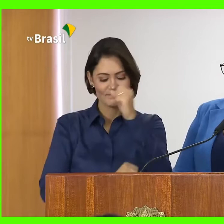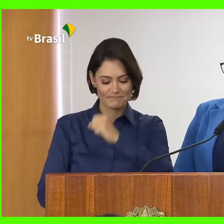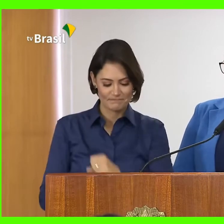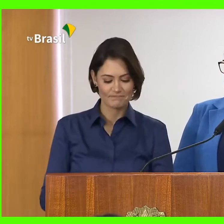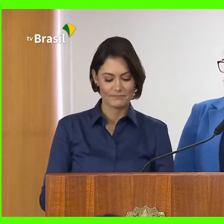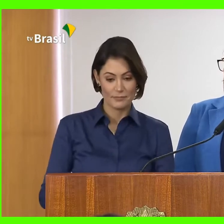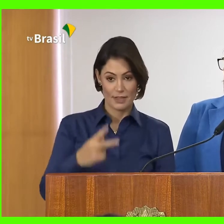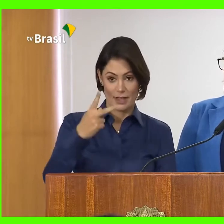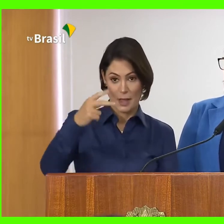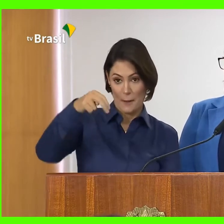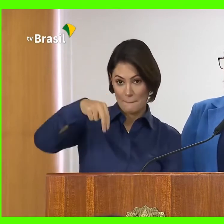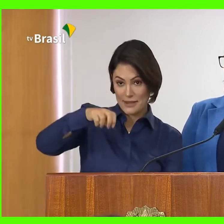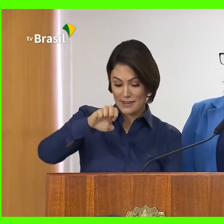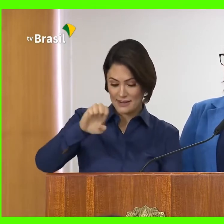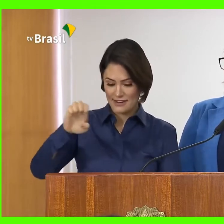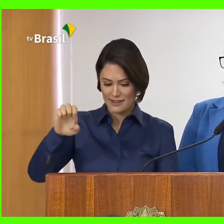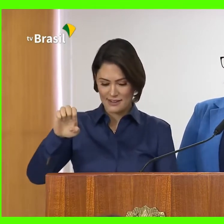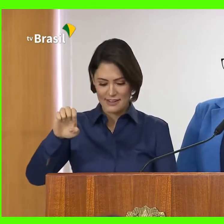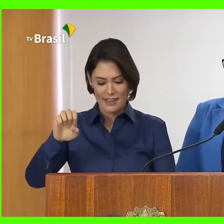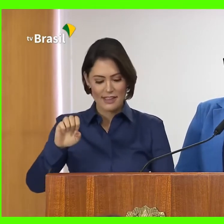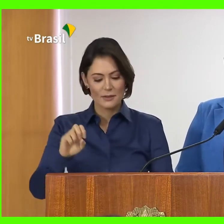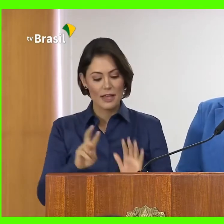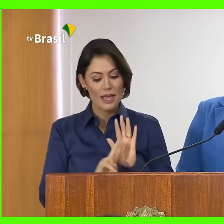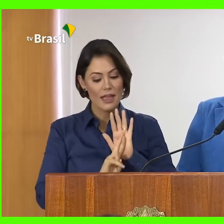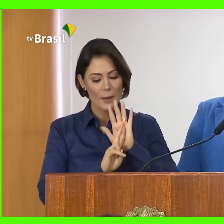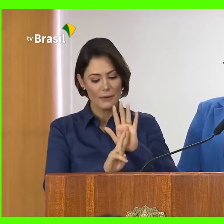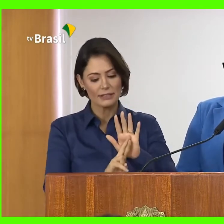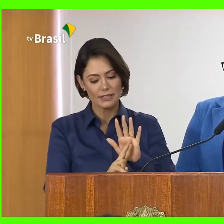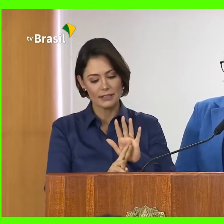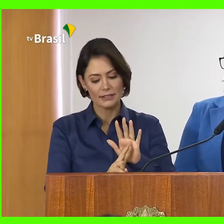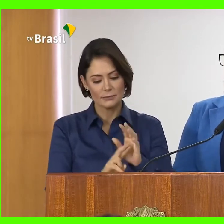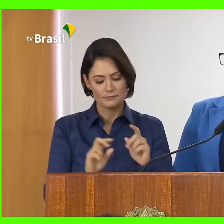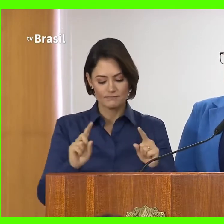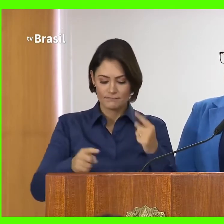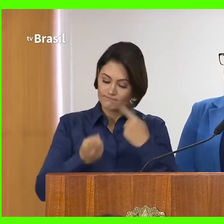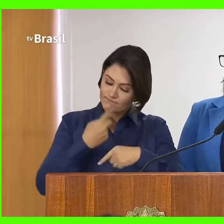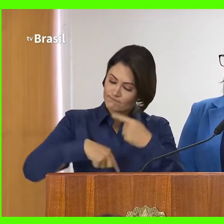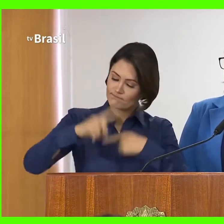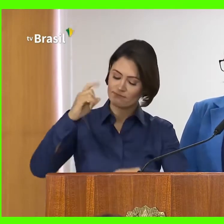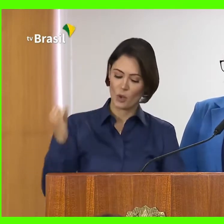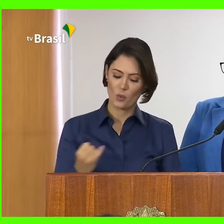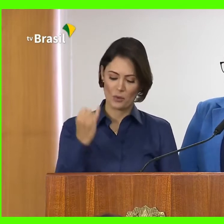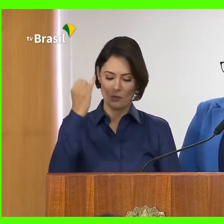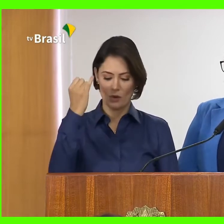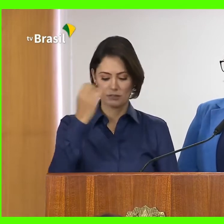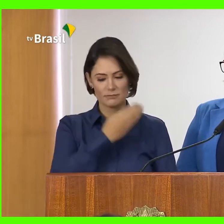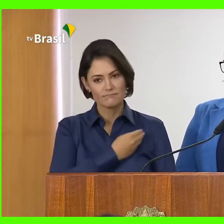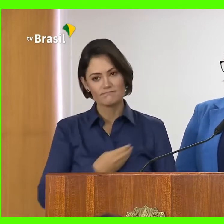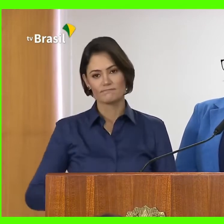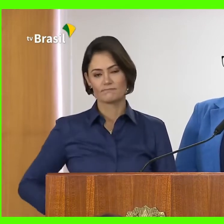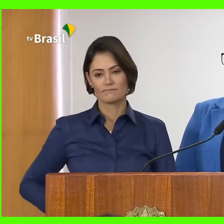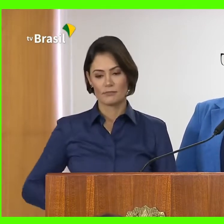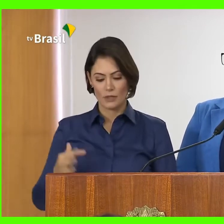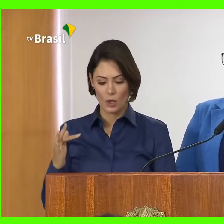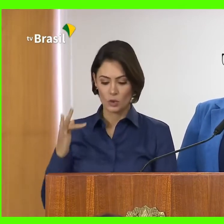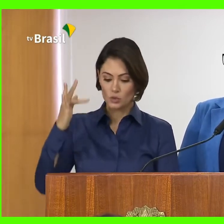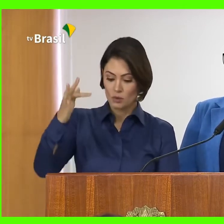vida. A PNE representa um passo significativo desse governo rumo a